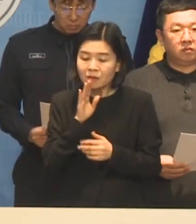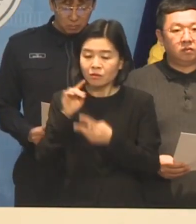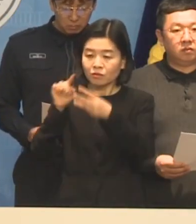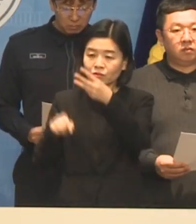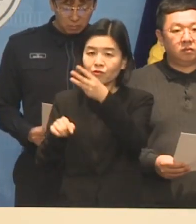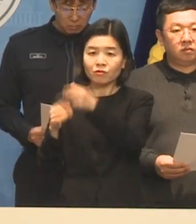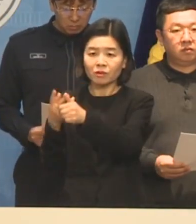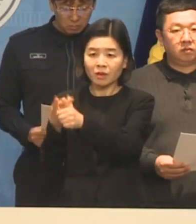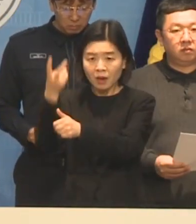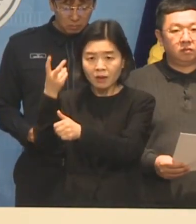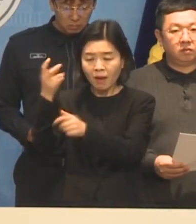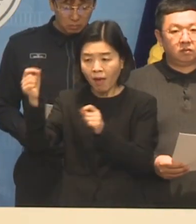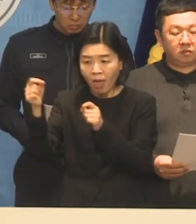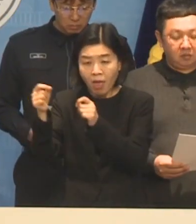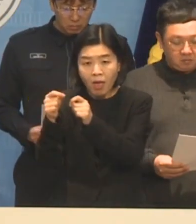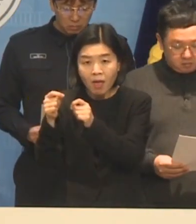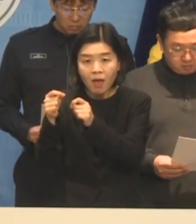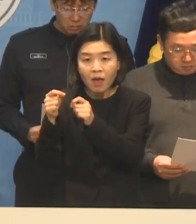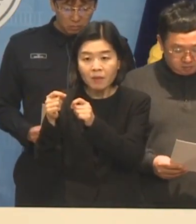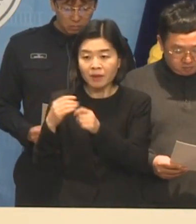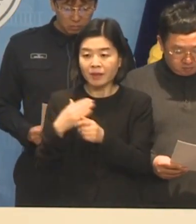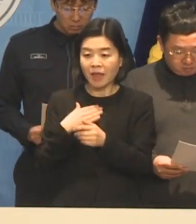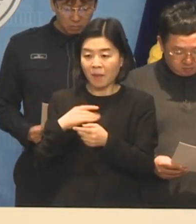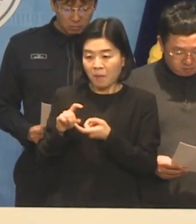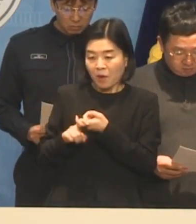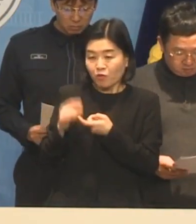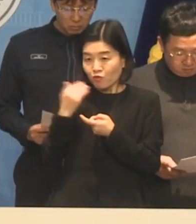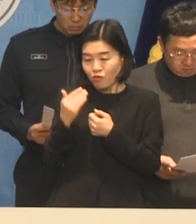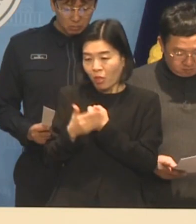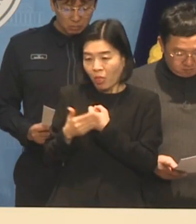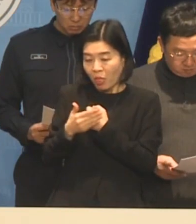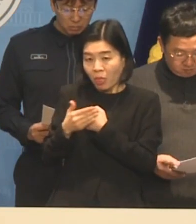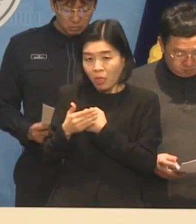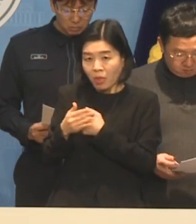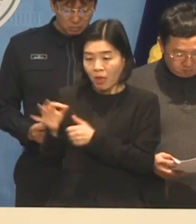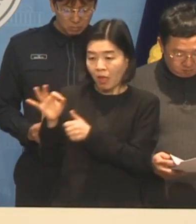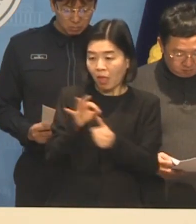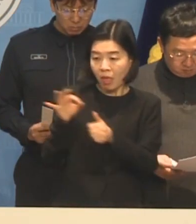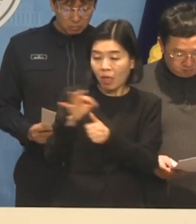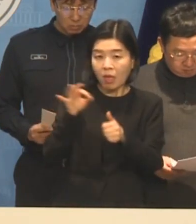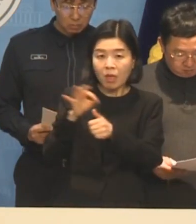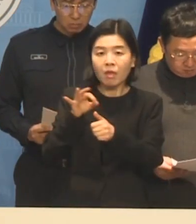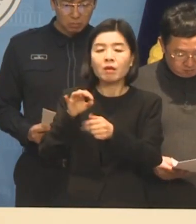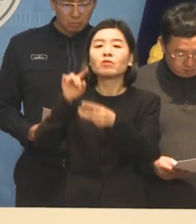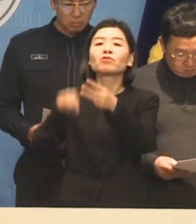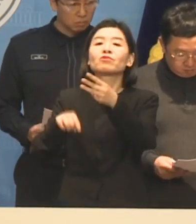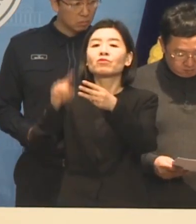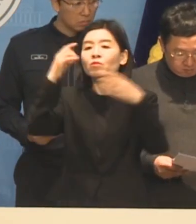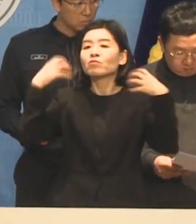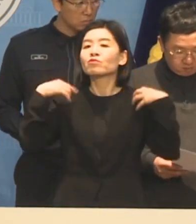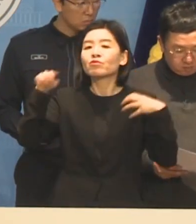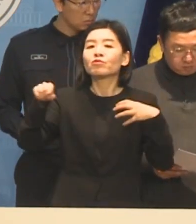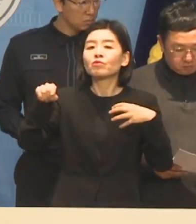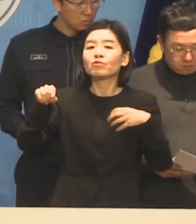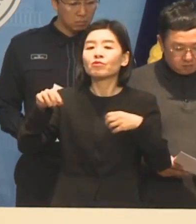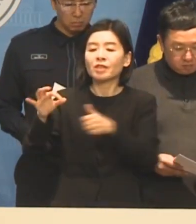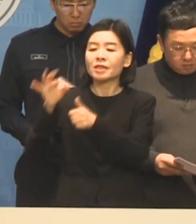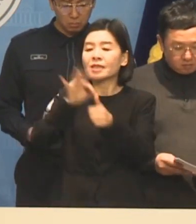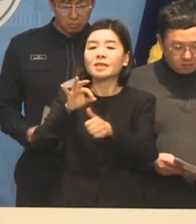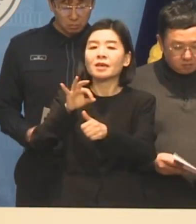엄중한 시국에 네 사람만 챙기겠다는 윤석열 정권의 무책임한 인사